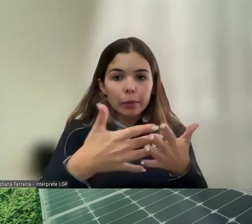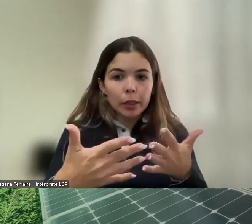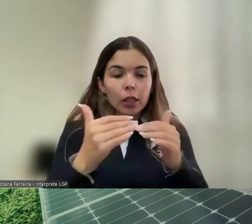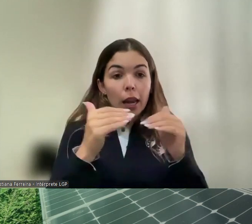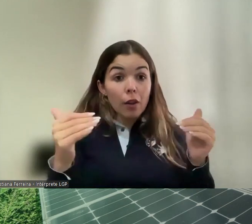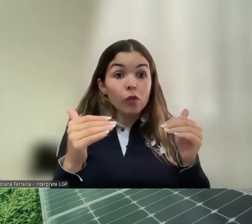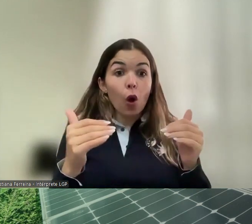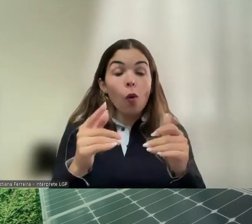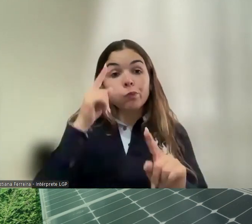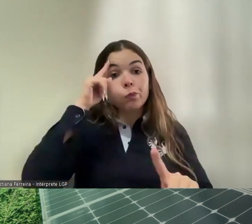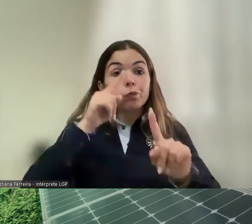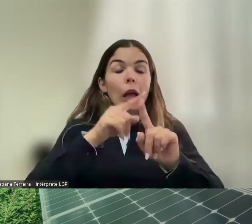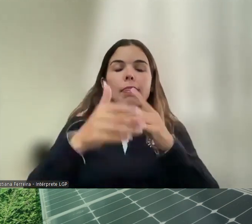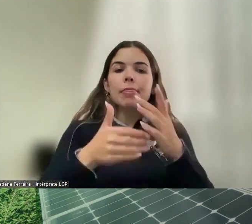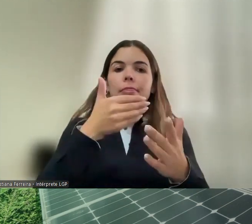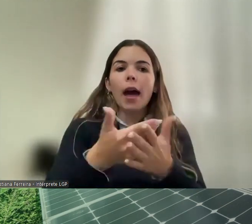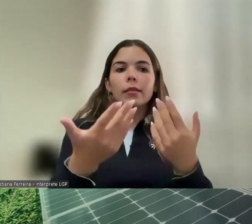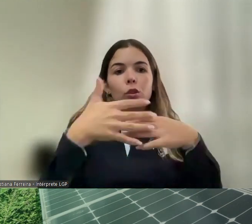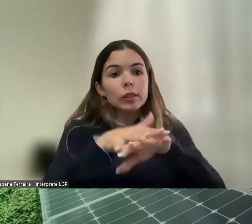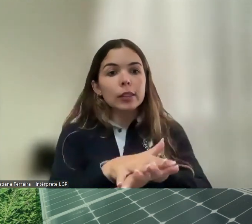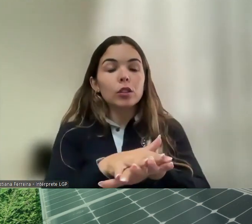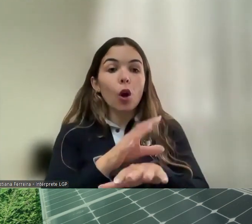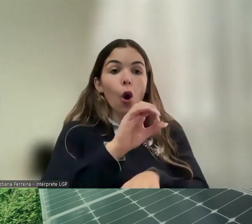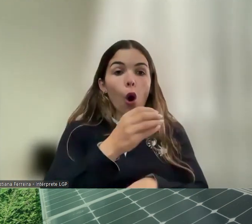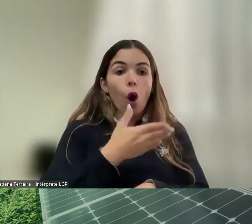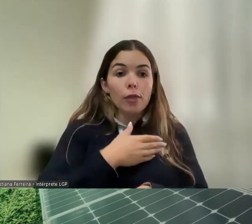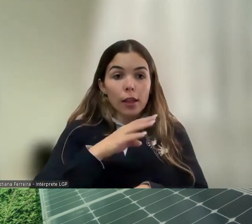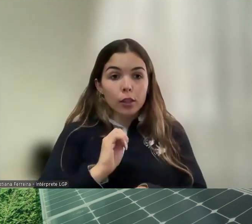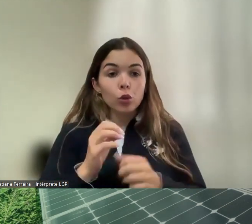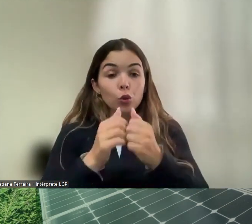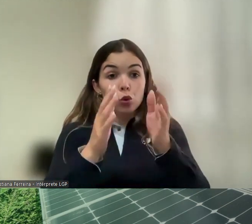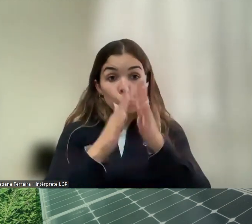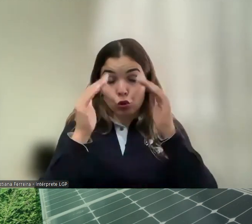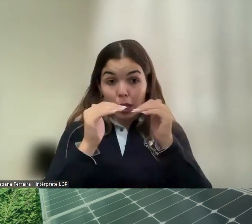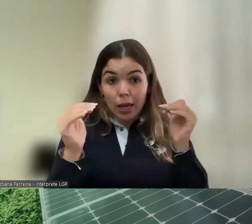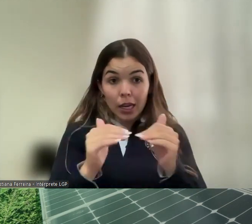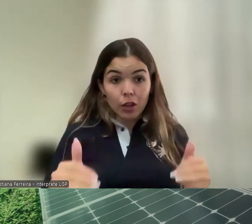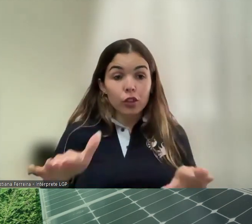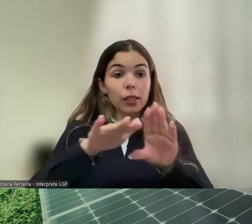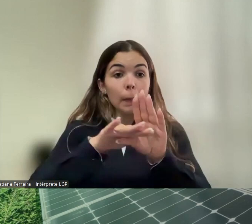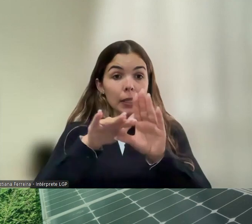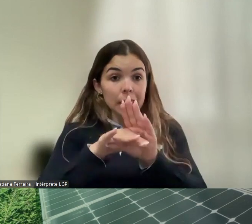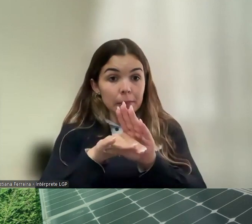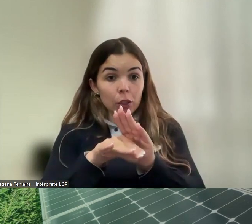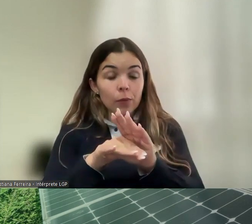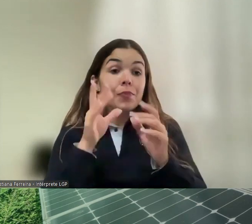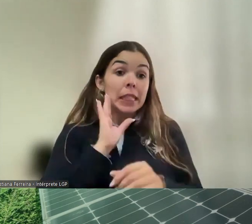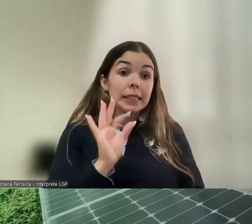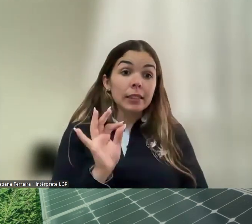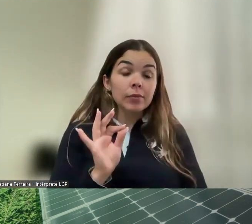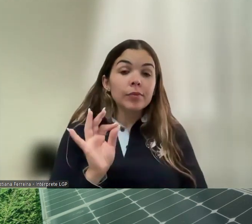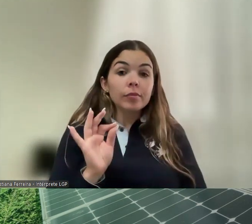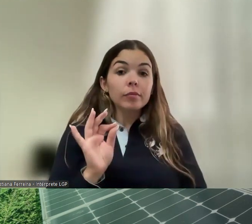para garantir que existe uma integração dos ODS a todos os níveis da participação. E assim,